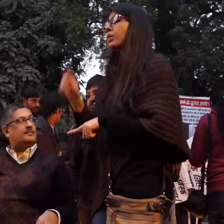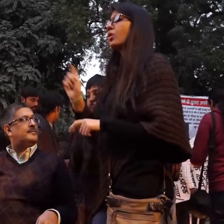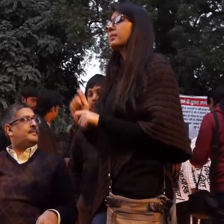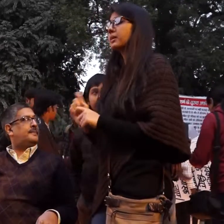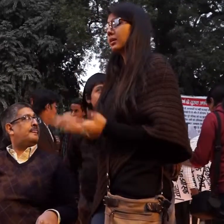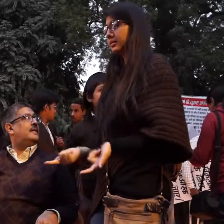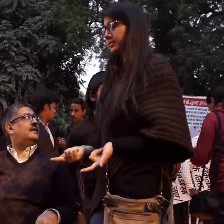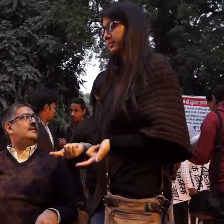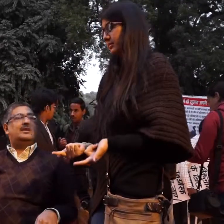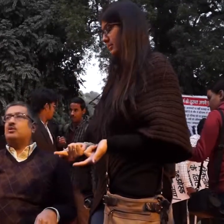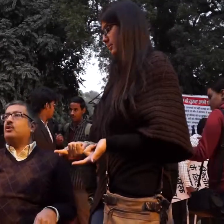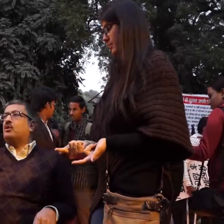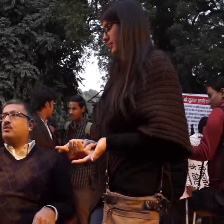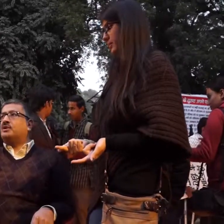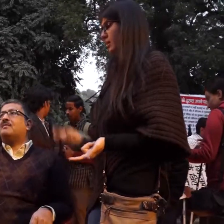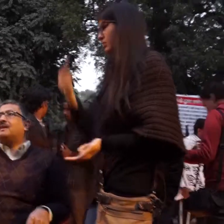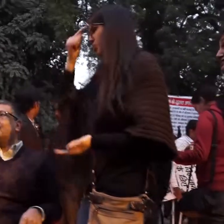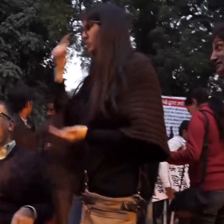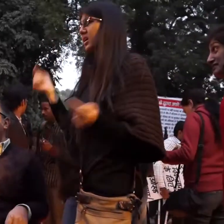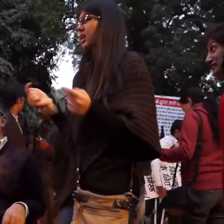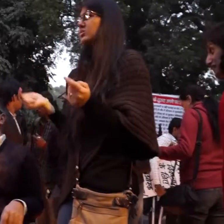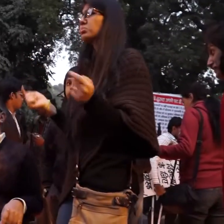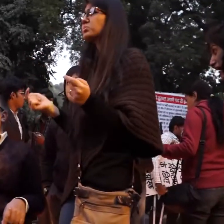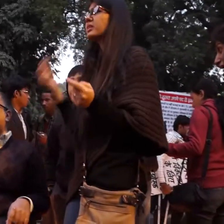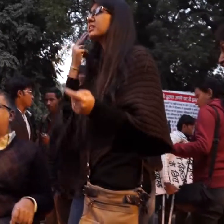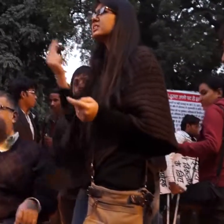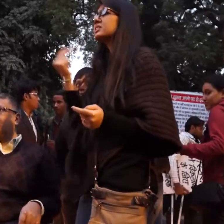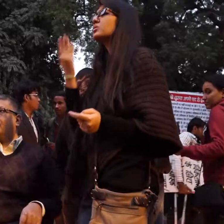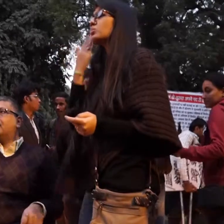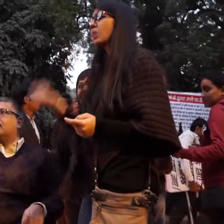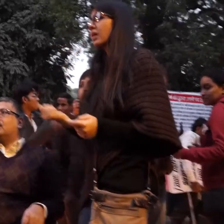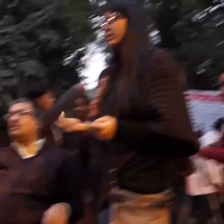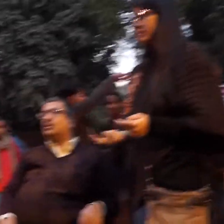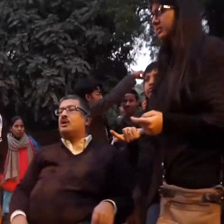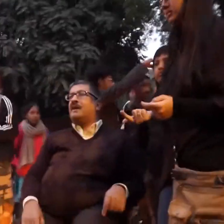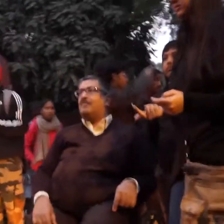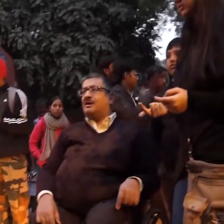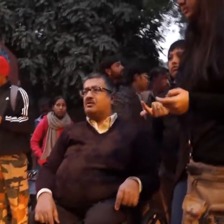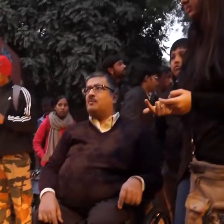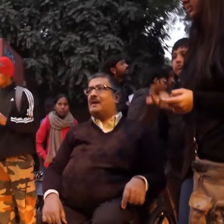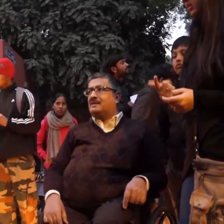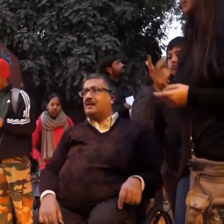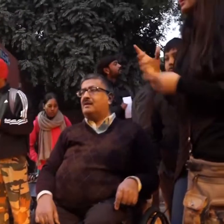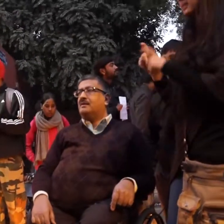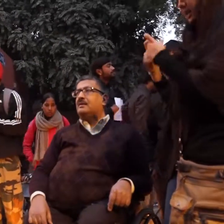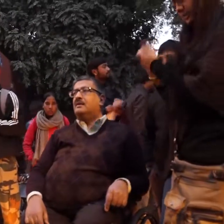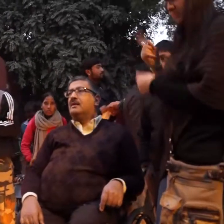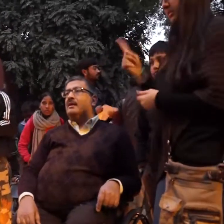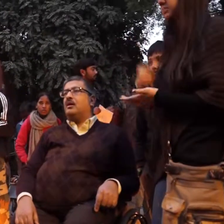रहा है? नहीं तो कोई कंट्रोवर्शियल मैटर भी नहीं है, इसमें इतना समय क्यों लग रहा है? तो कैबिनेट इसको पास